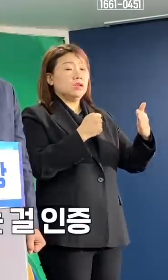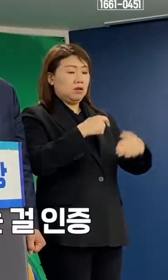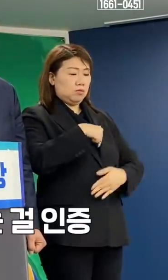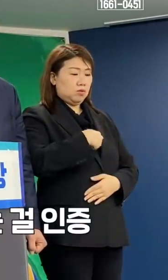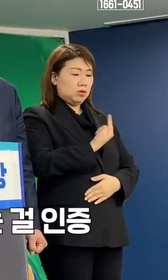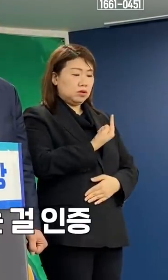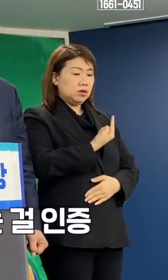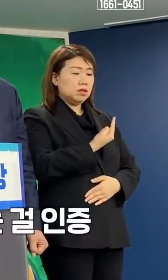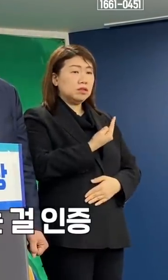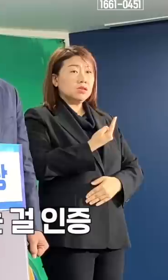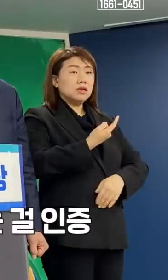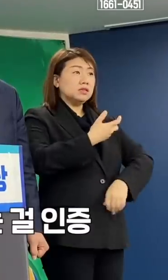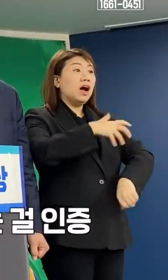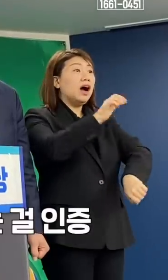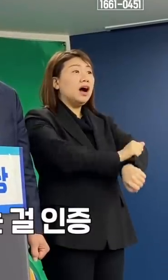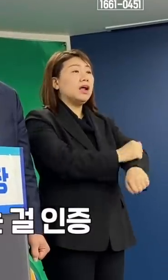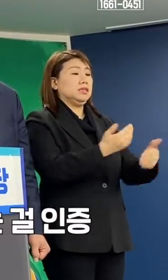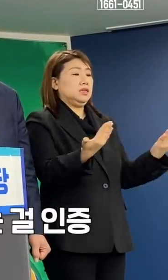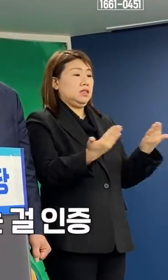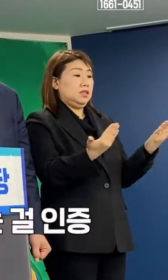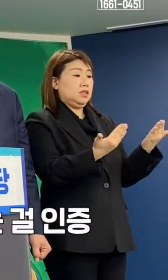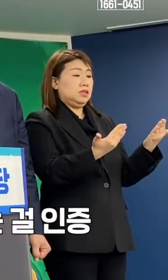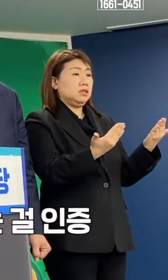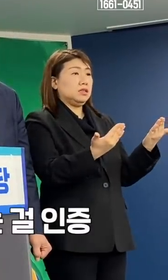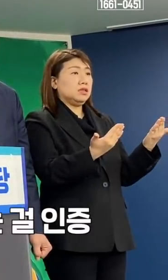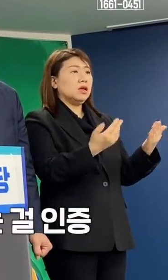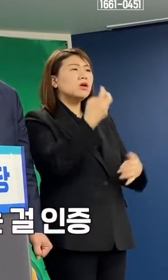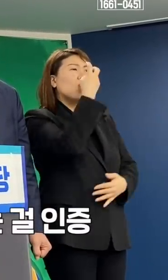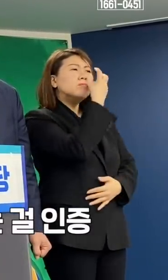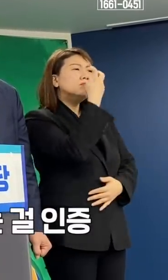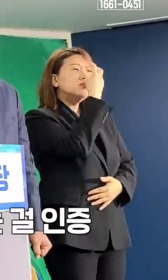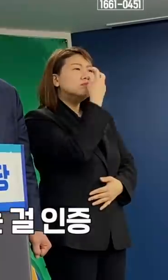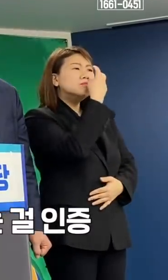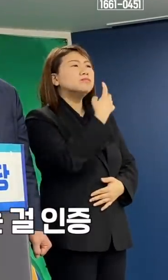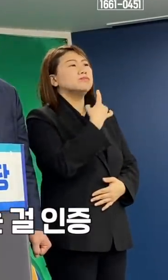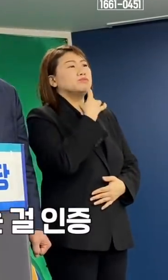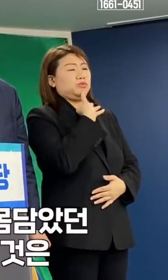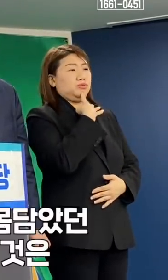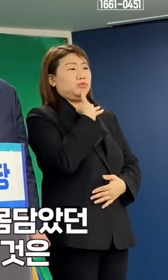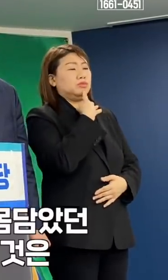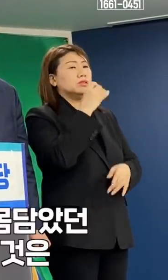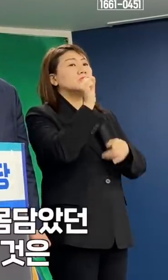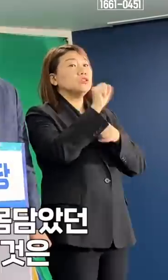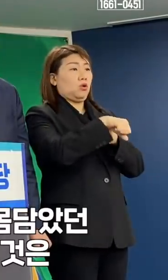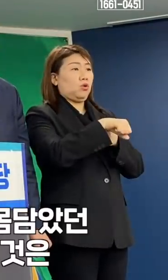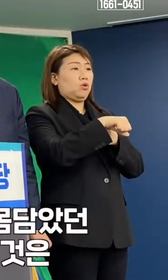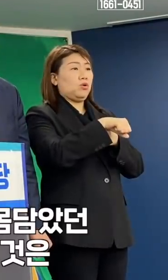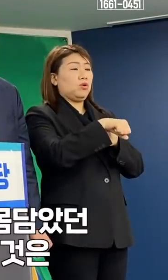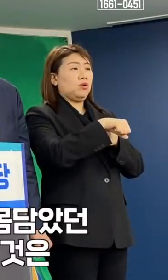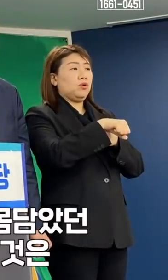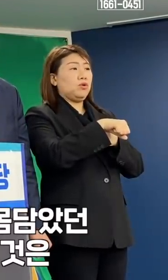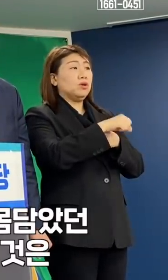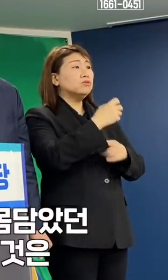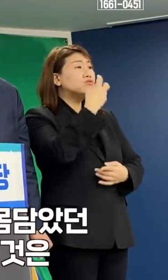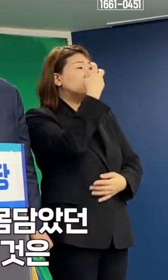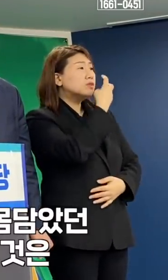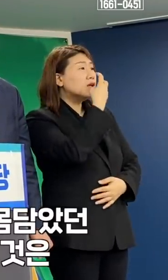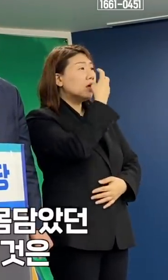자신이 가장 잘해온 일은 수사밖에 없다는 것을 자인했고, 그 수사의 대상이